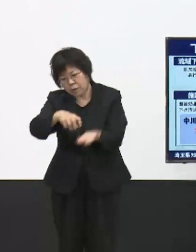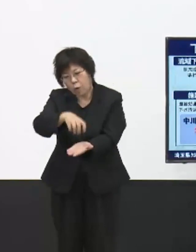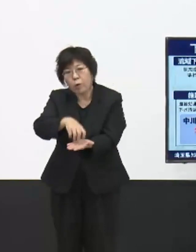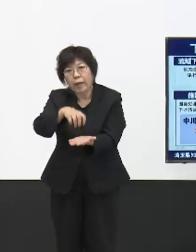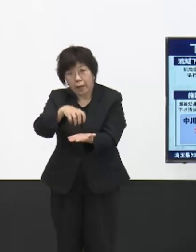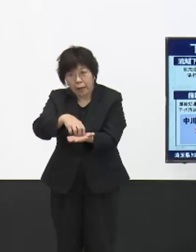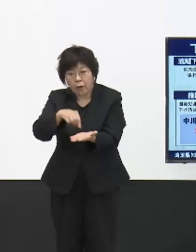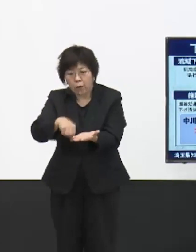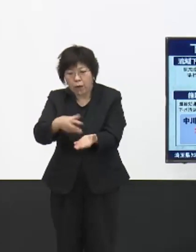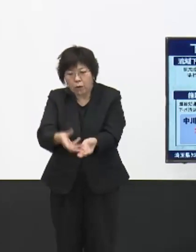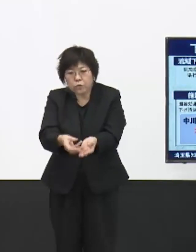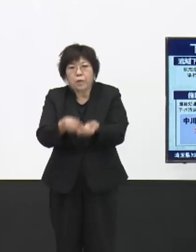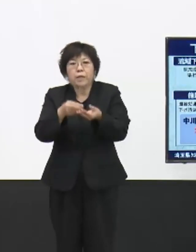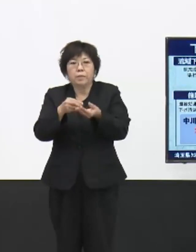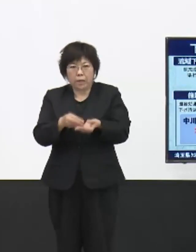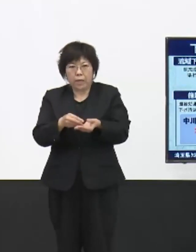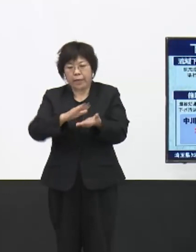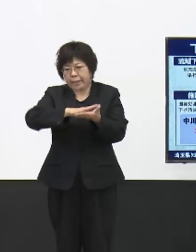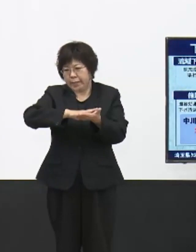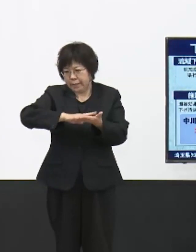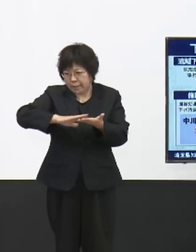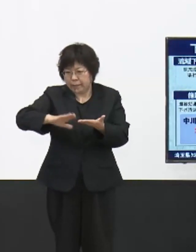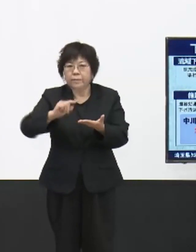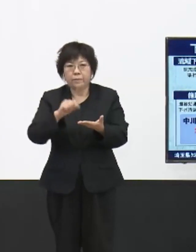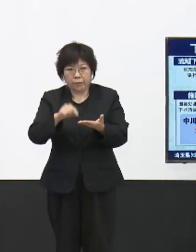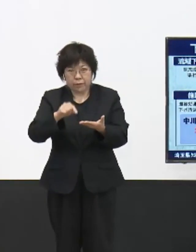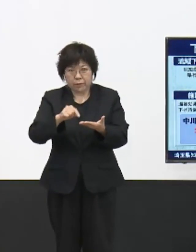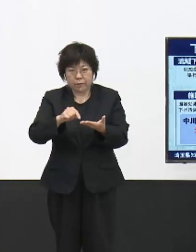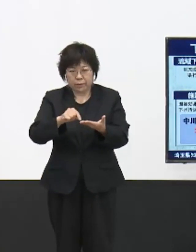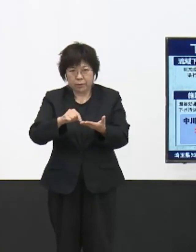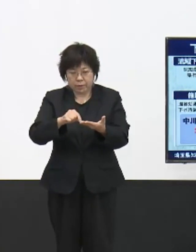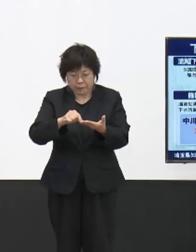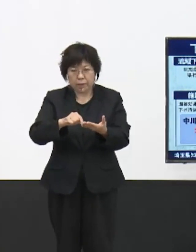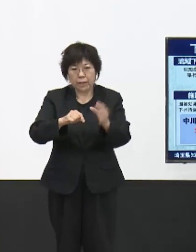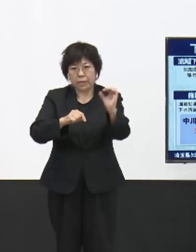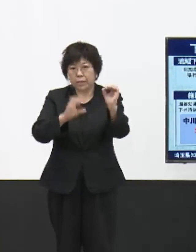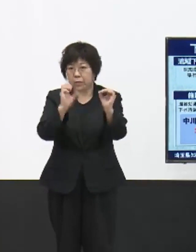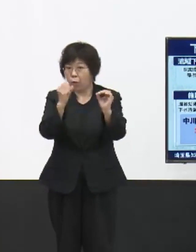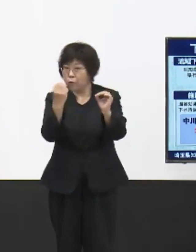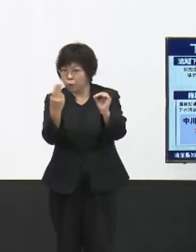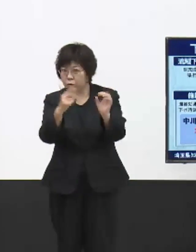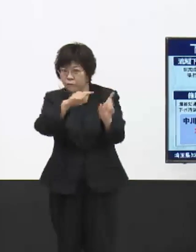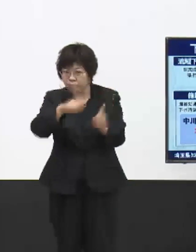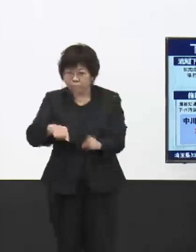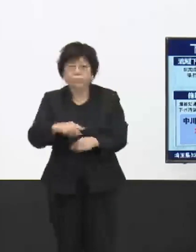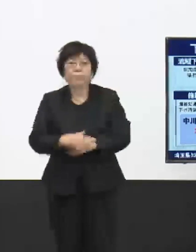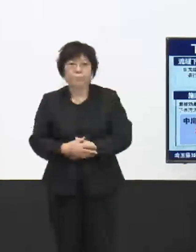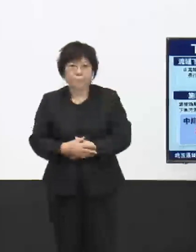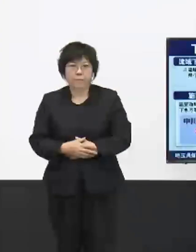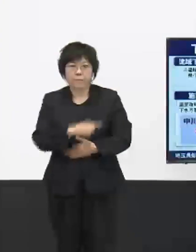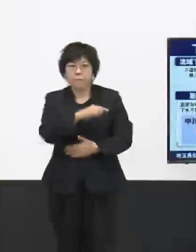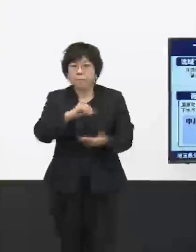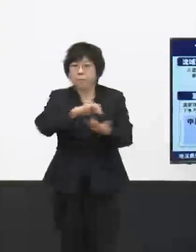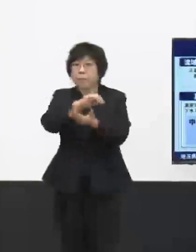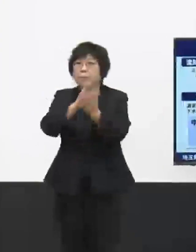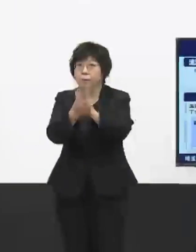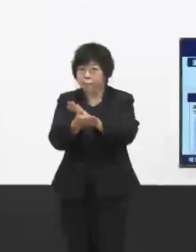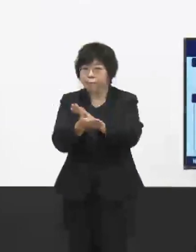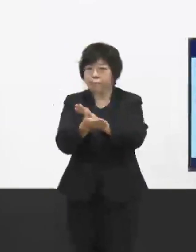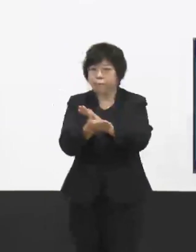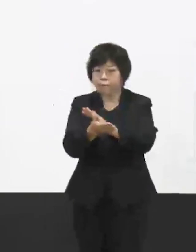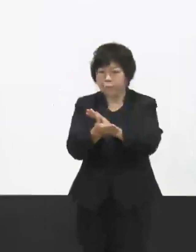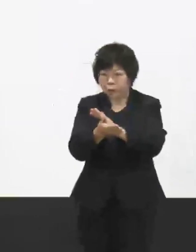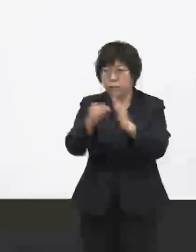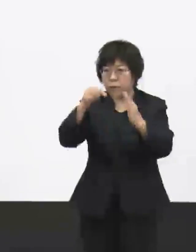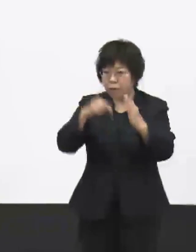インフラとなっている埼玉県の流域下水道、県民の 75% にあたる